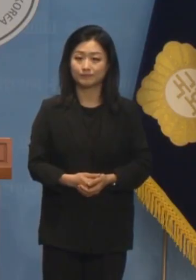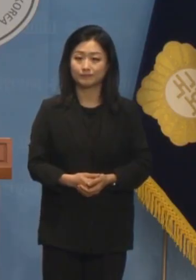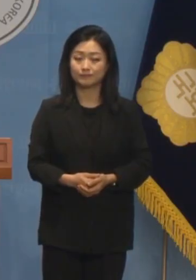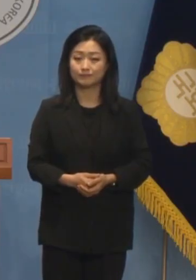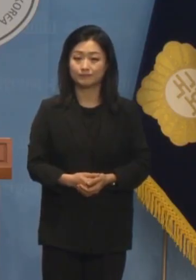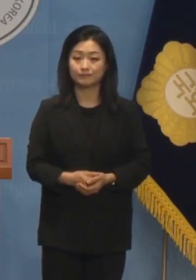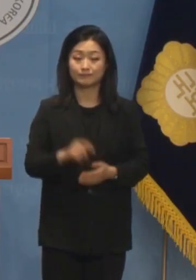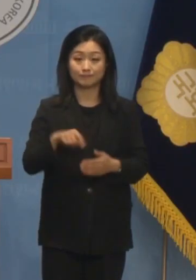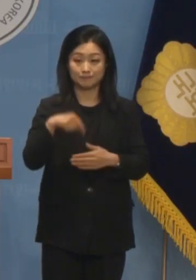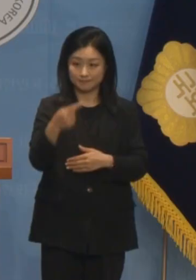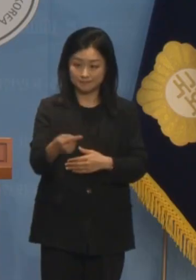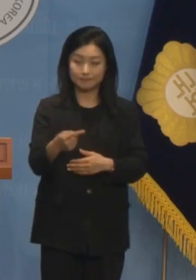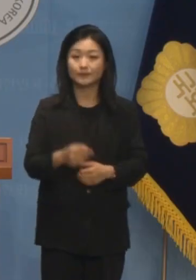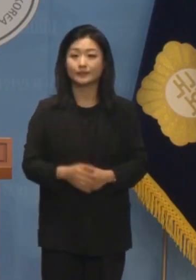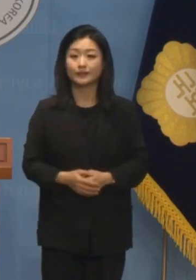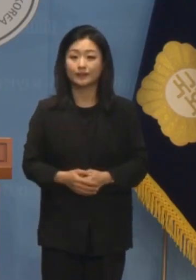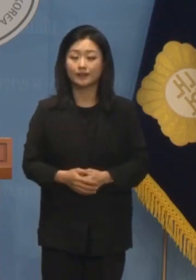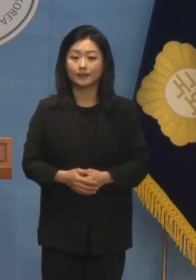마지막 브리핑입니다.